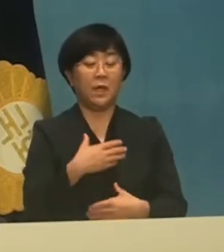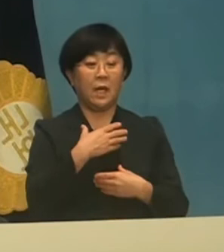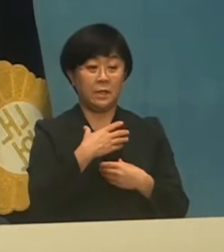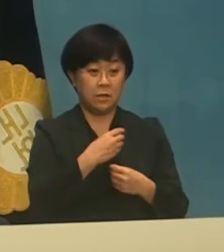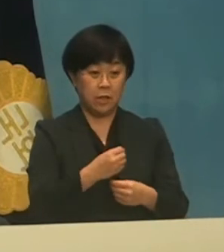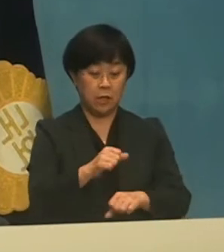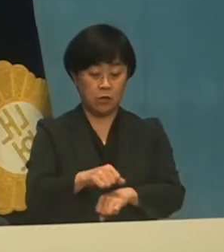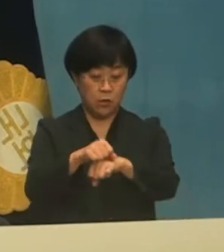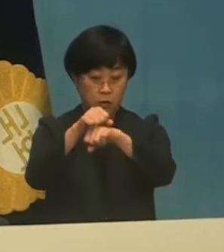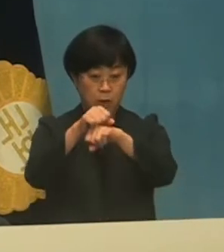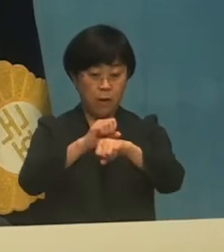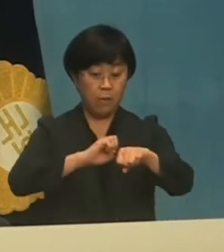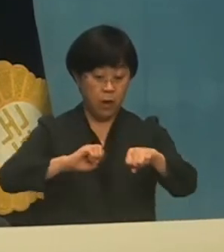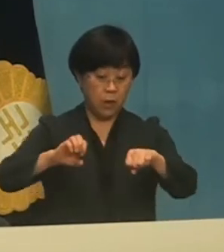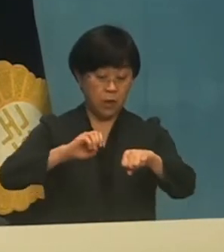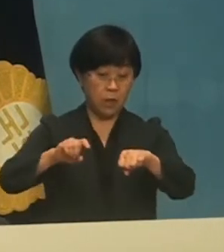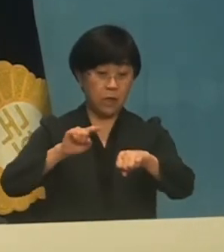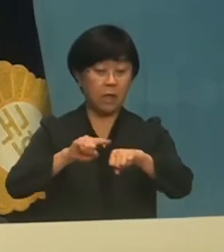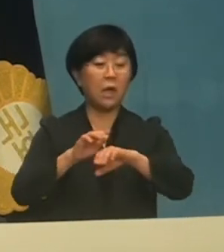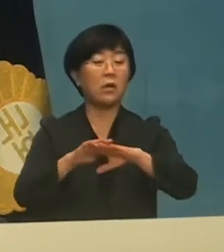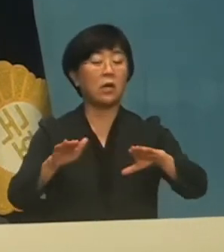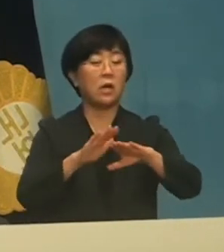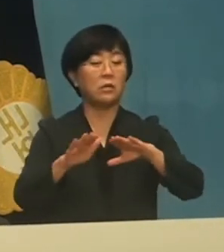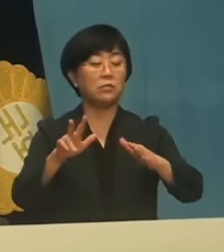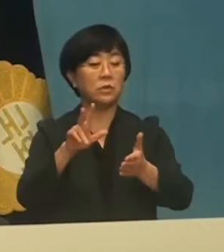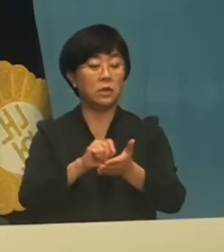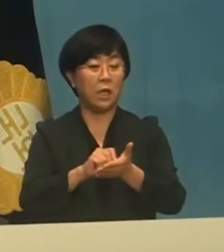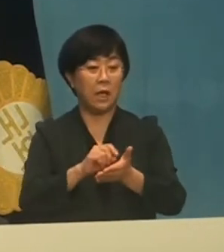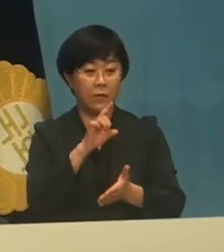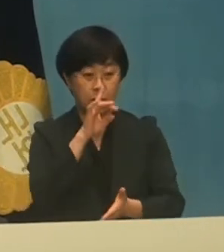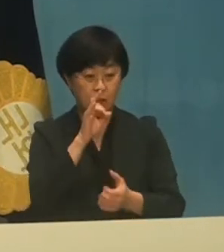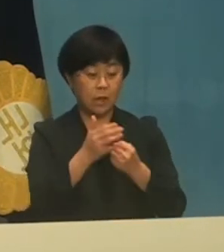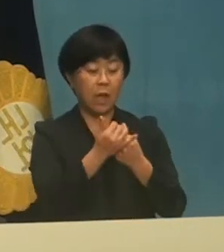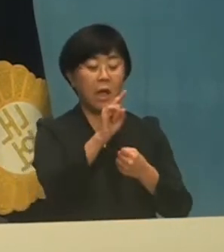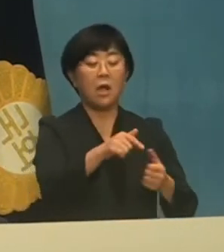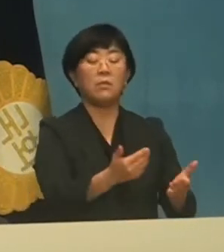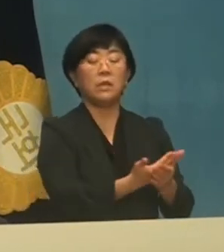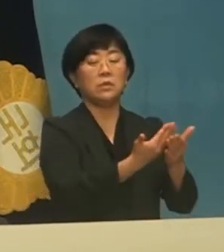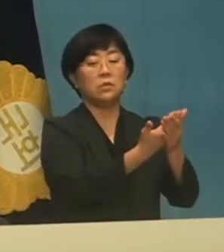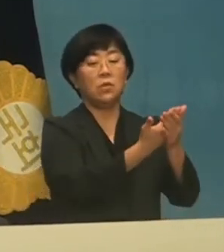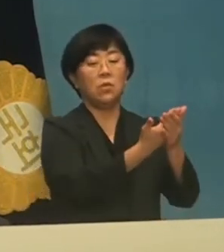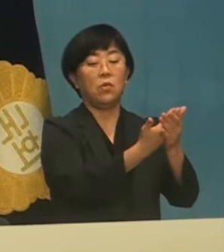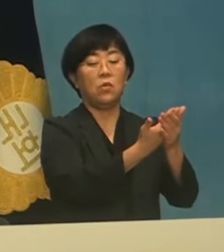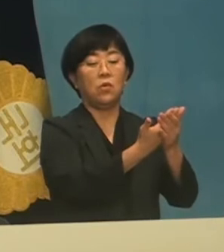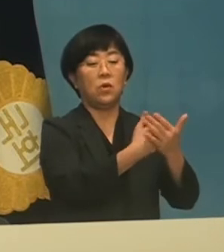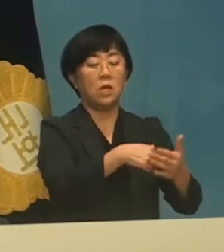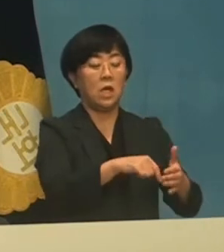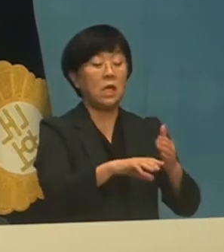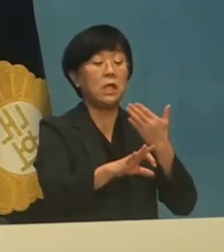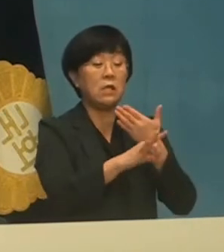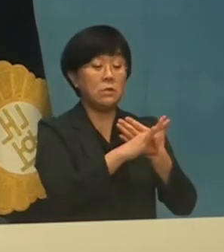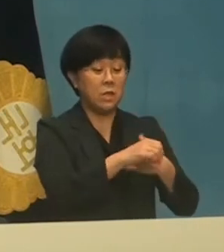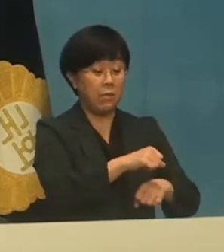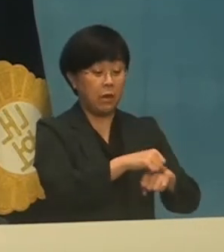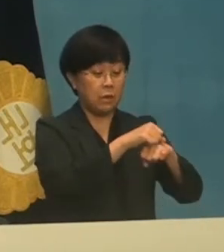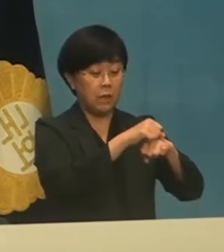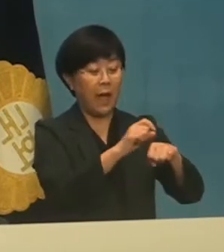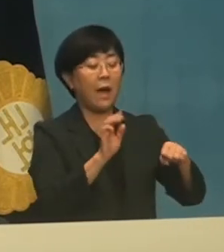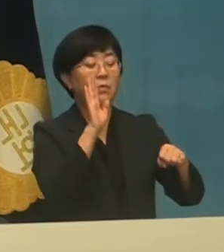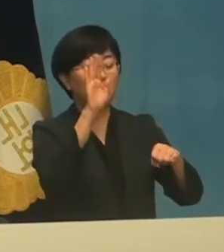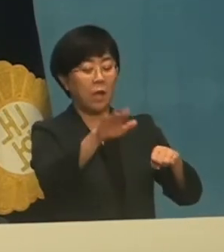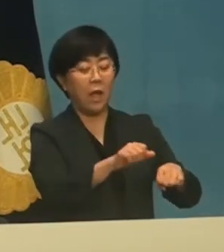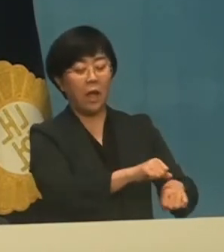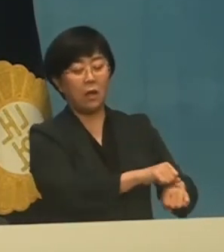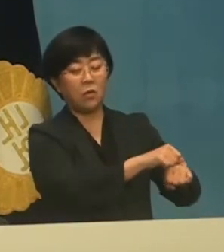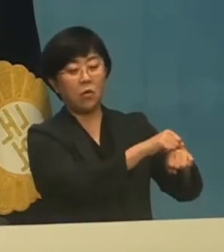저장 혹은 처분할 부지를 찾는 것이 현실적으로 어려운 상황에서 핵발전소 한시 저장시설은 연구 처분장이 될 가능성이